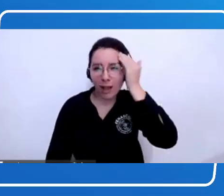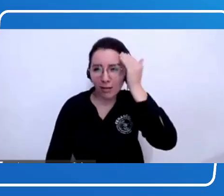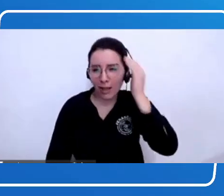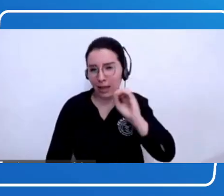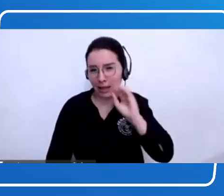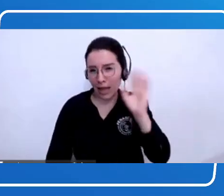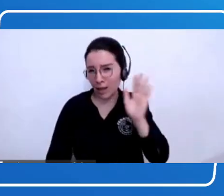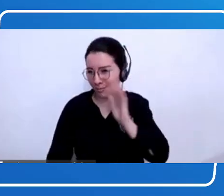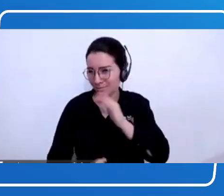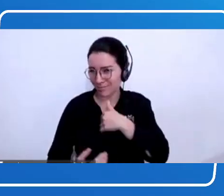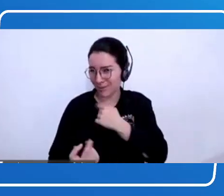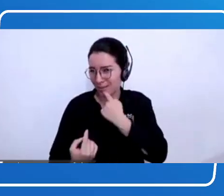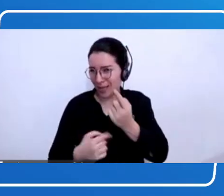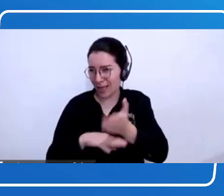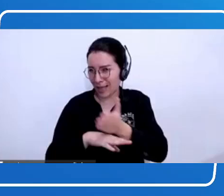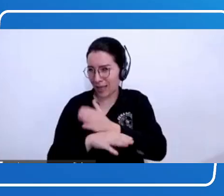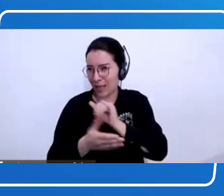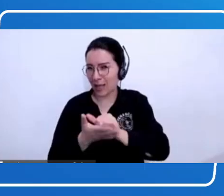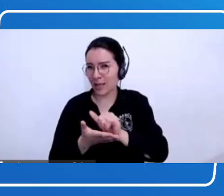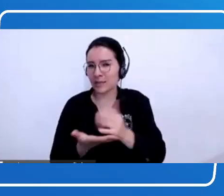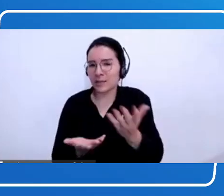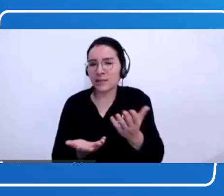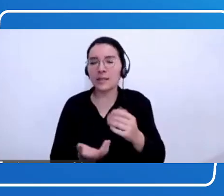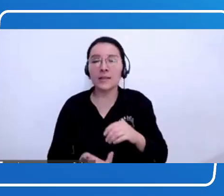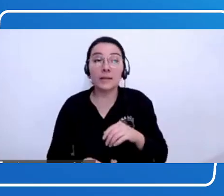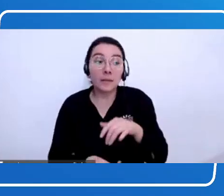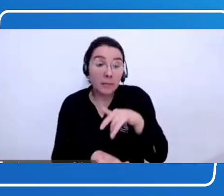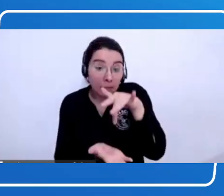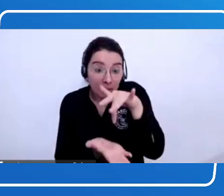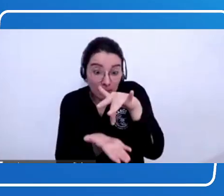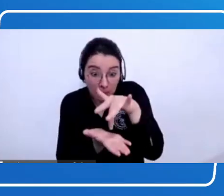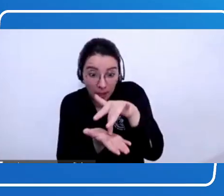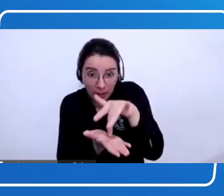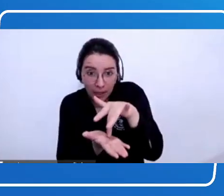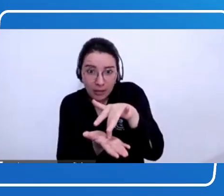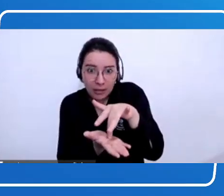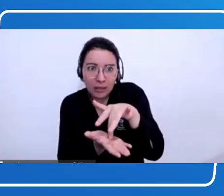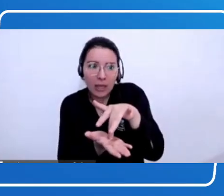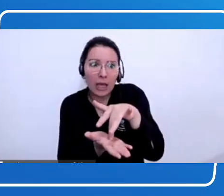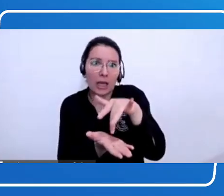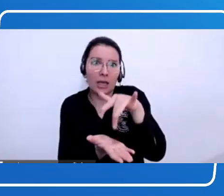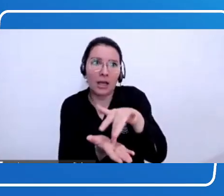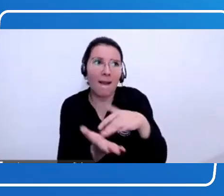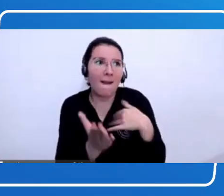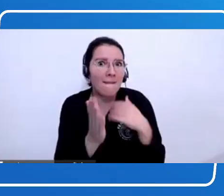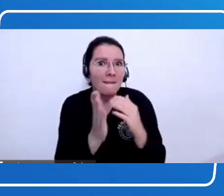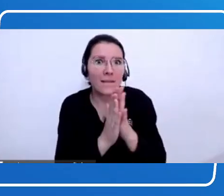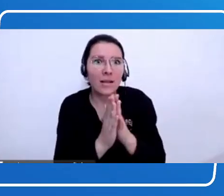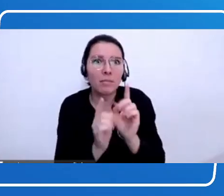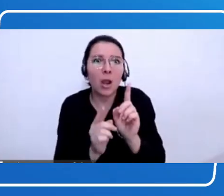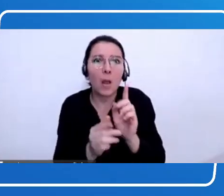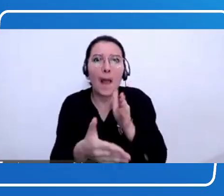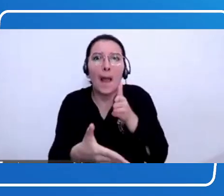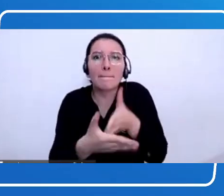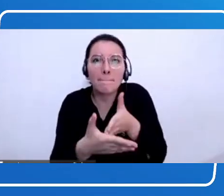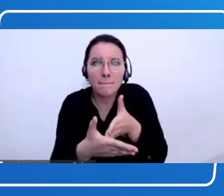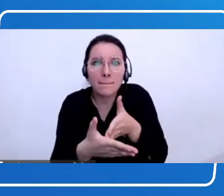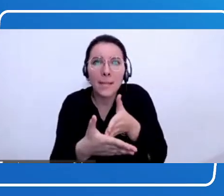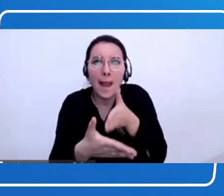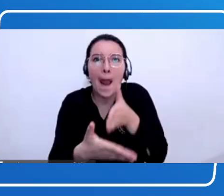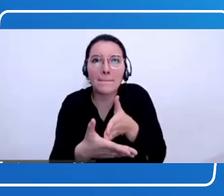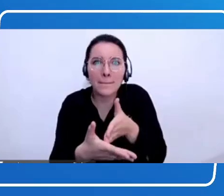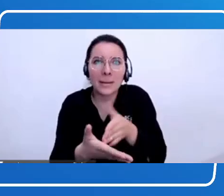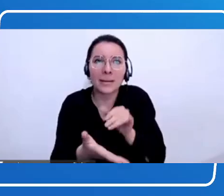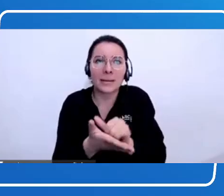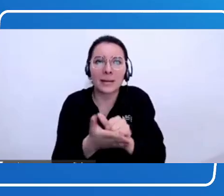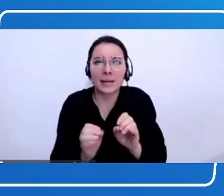mencionando, que la participación, digamos que muchas veces tiene unos limitantes, y esos limitantes tienen que ver incluso con lo que